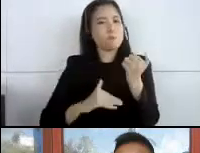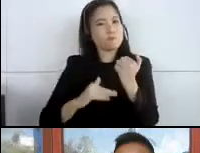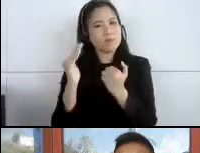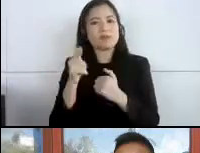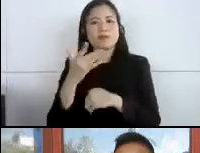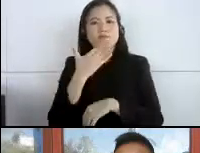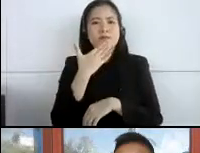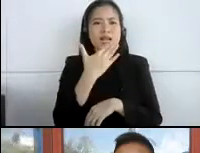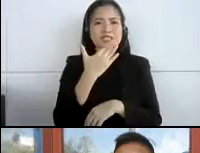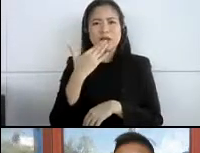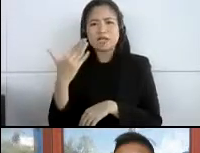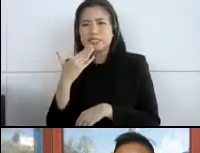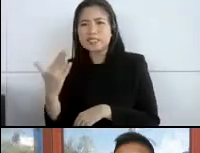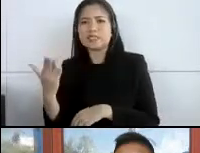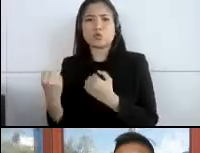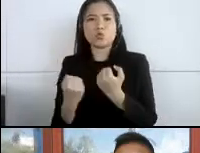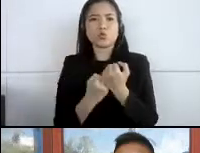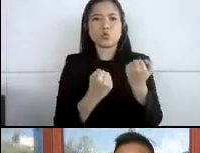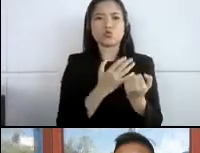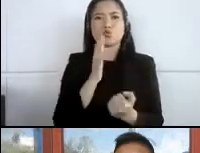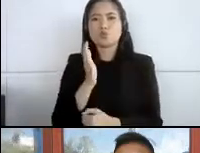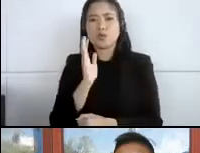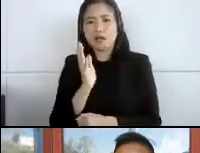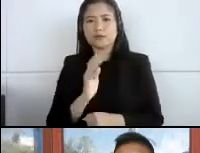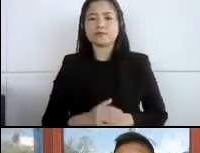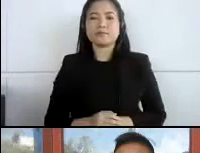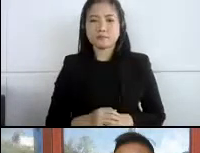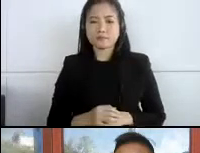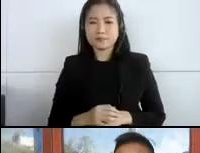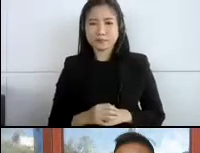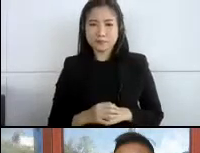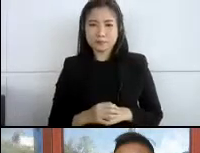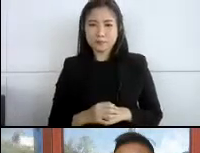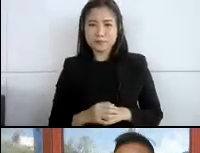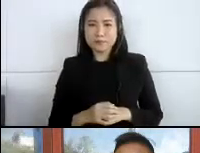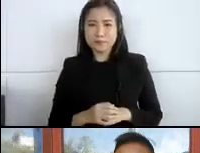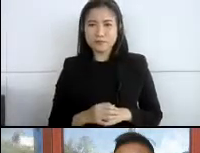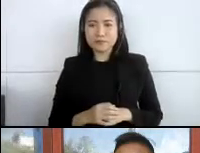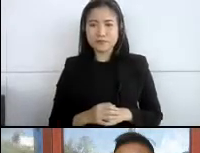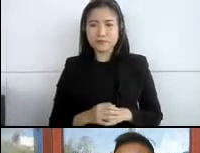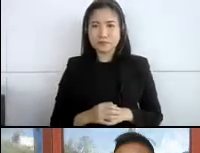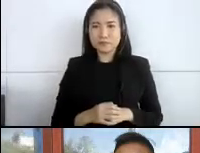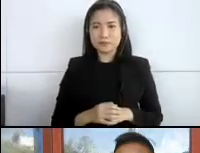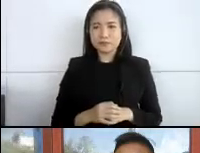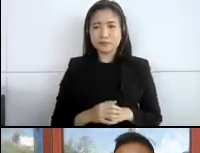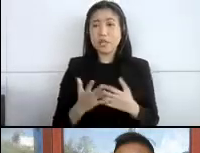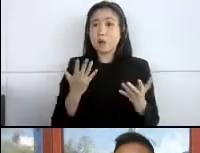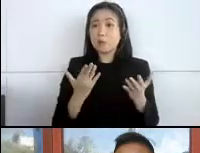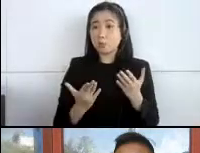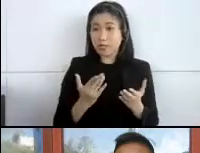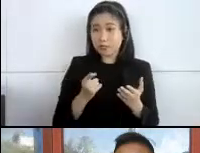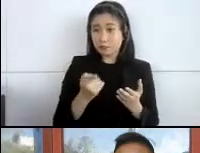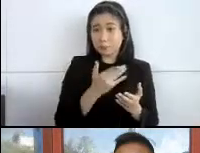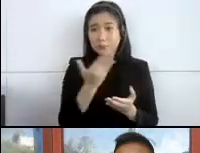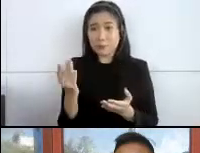para stakeholder yang sudah ikut mendukung petisi ini, dan mungkin juga Bapak